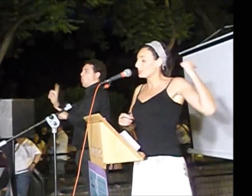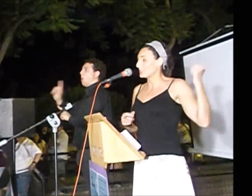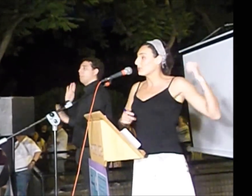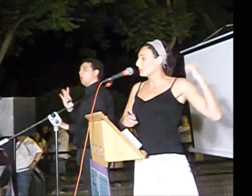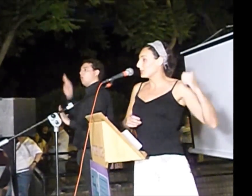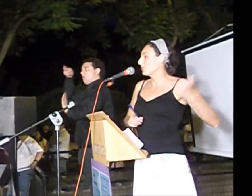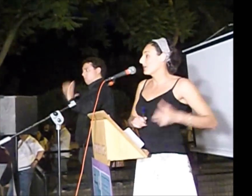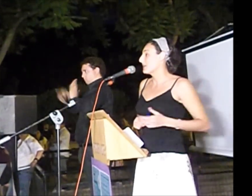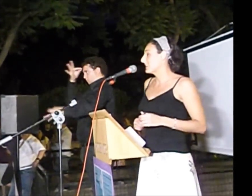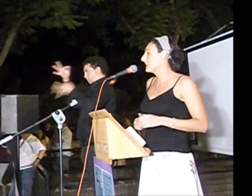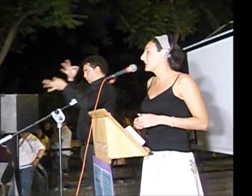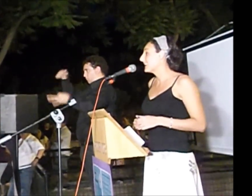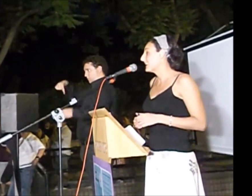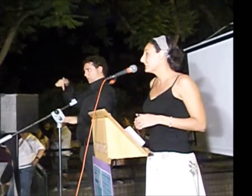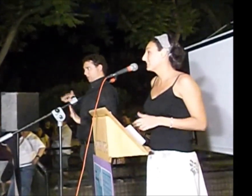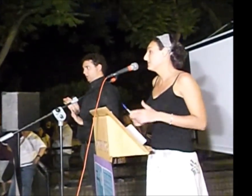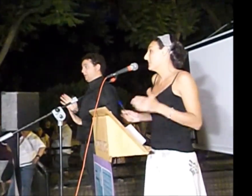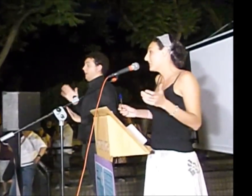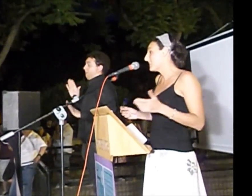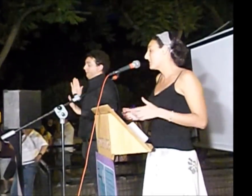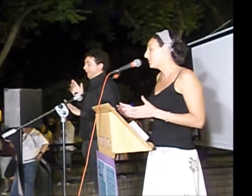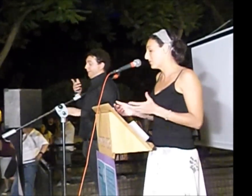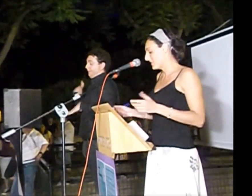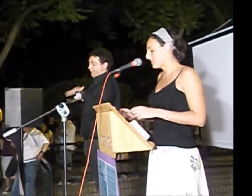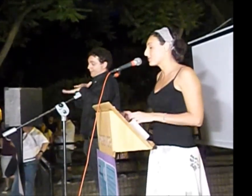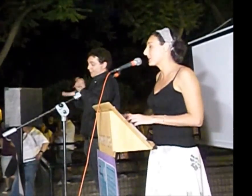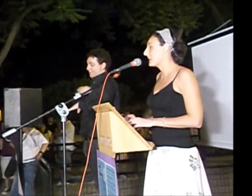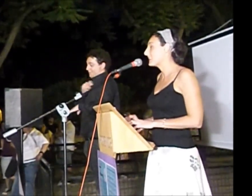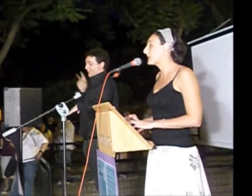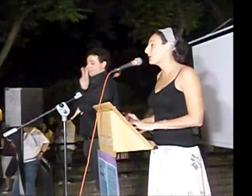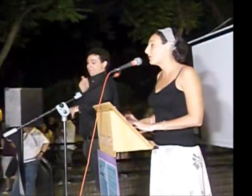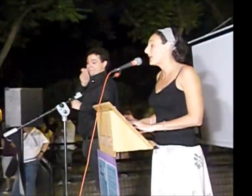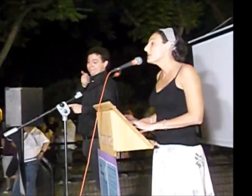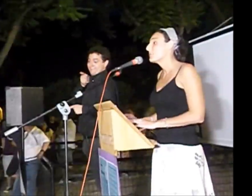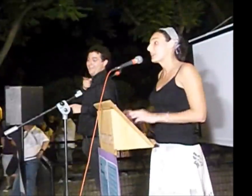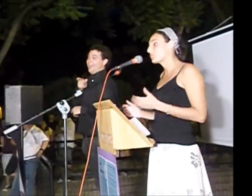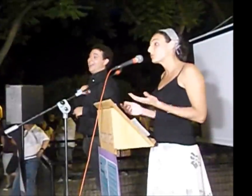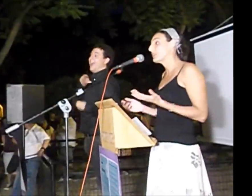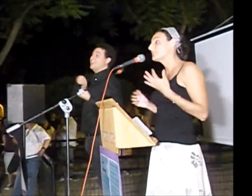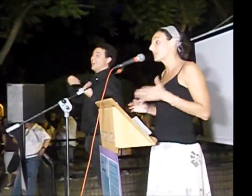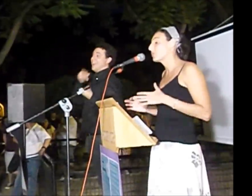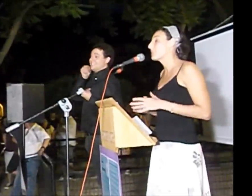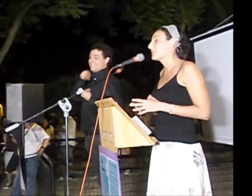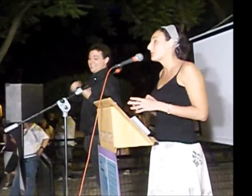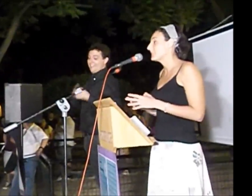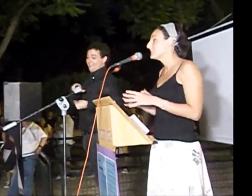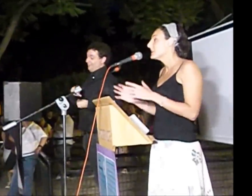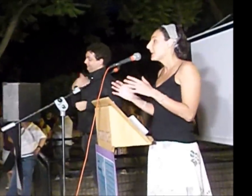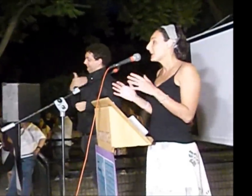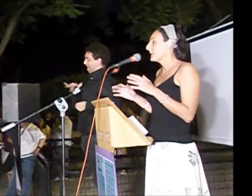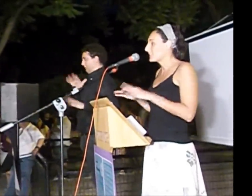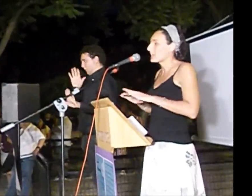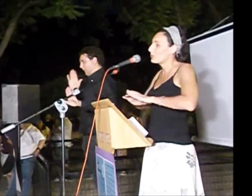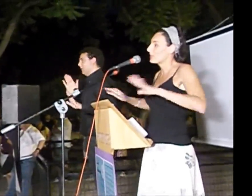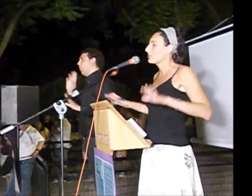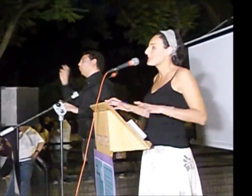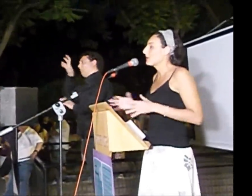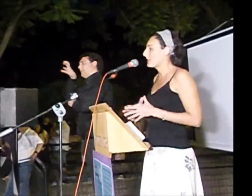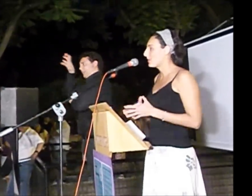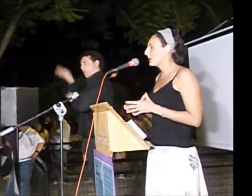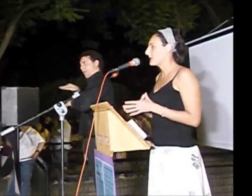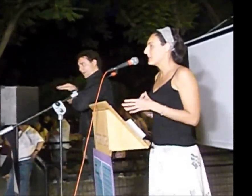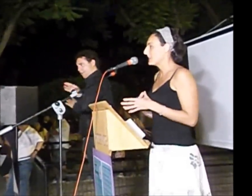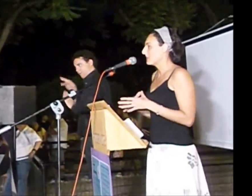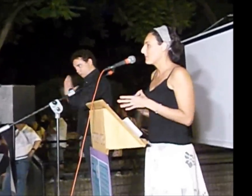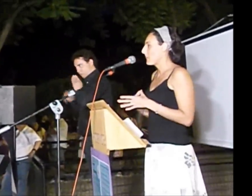nuestro gobierno Pues estamos viendo lo que va a hacer en Canarias Y bueno ya vemos de que de qué palo va Pero hay otros países que lo cuidan más esta regulación